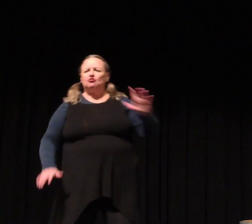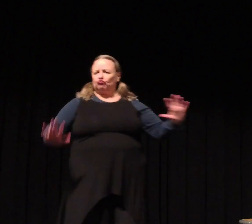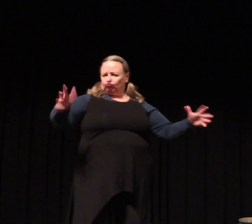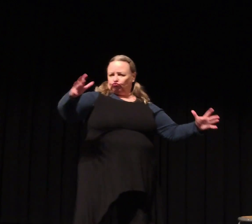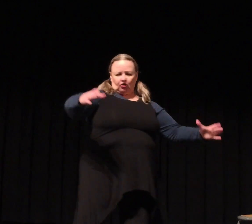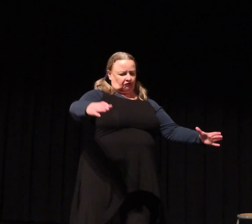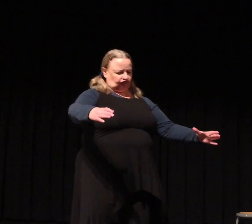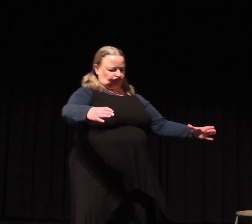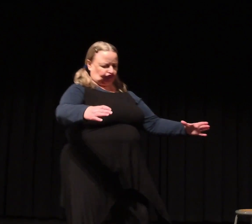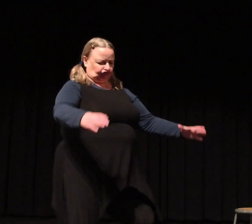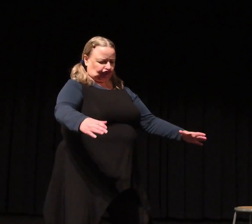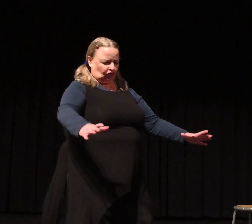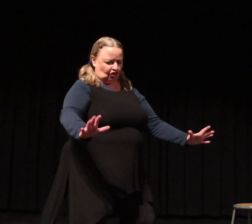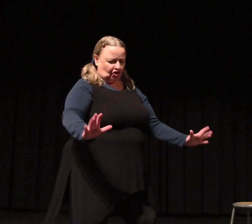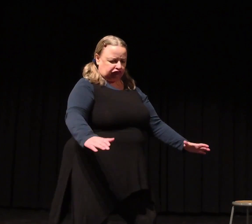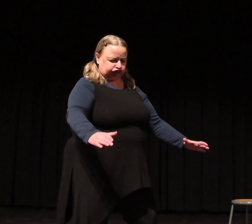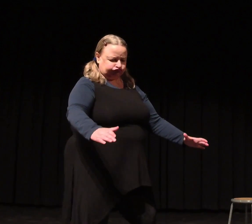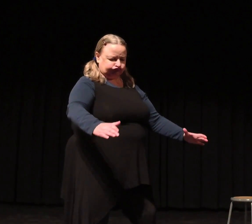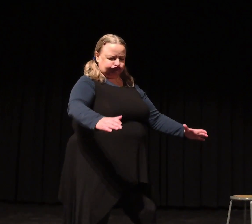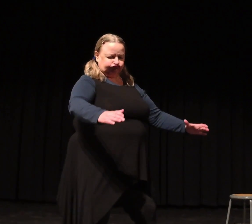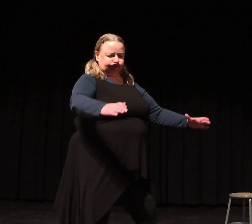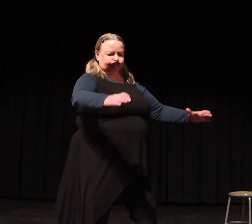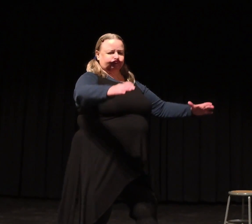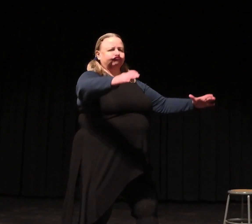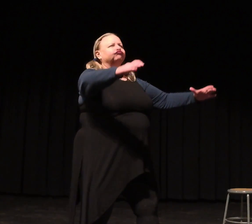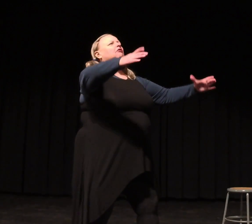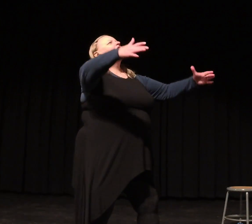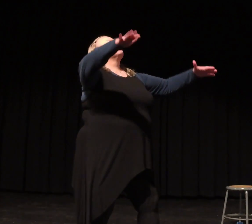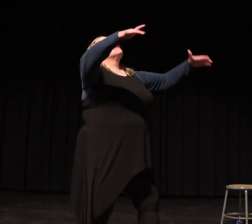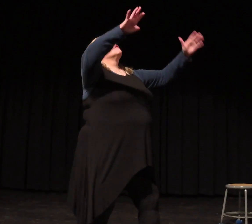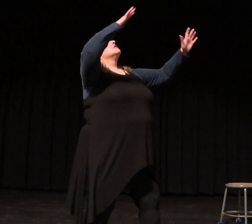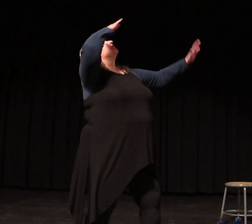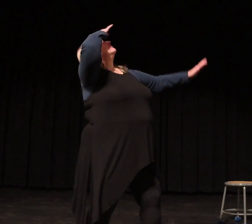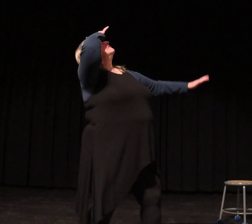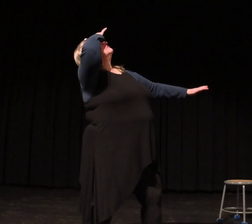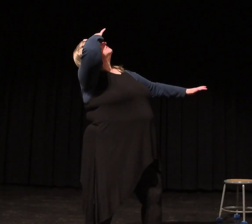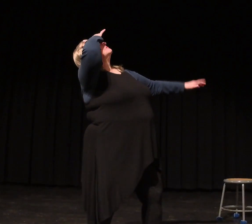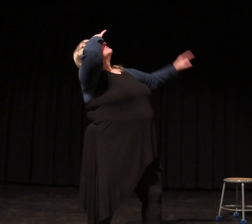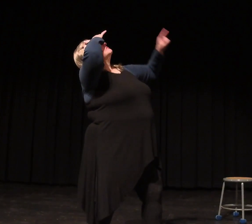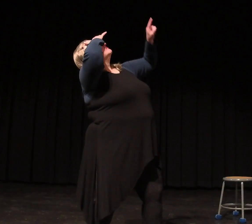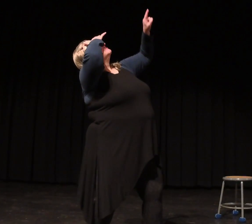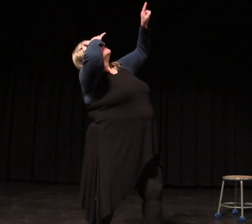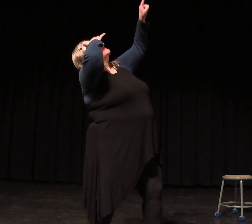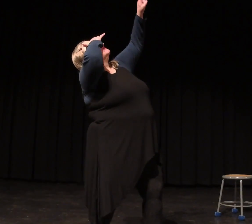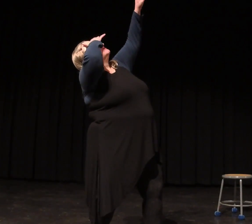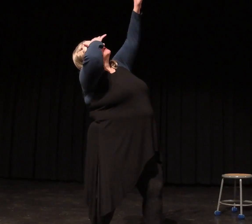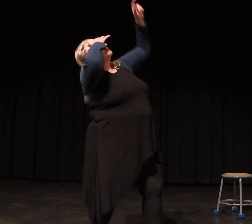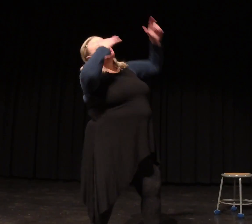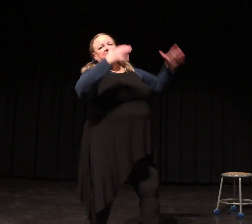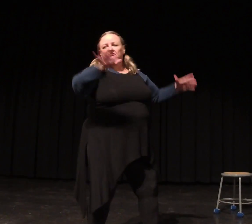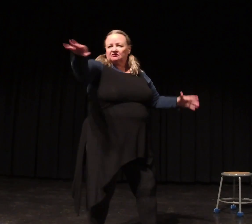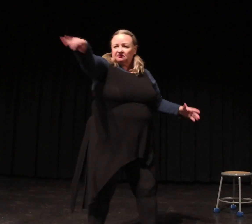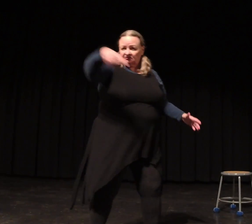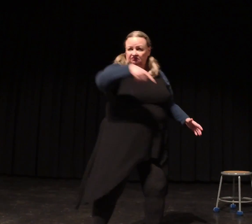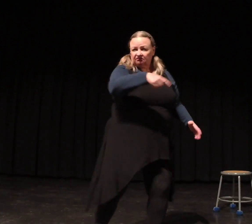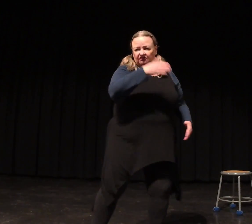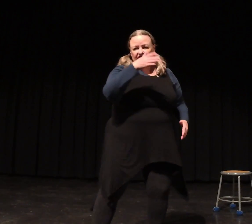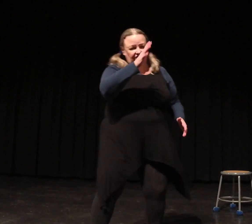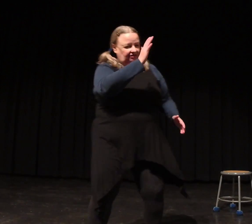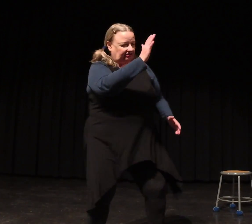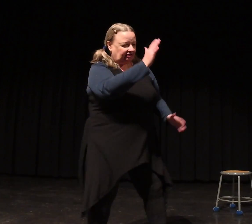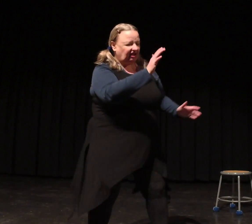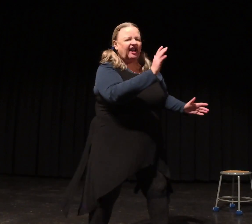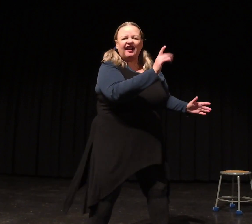Cet arbre-là. Ouais, il est très gros, hein? Il est immense. Il va jusqu'à là-bas. Bon,